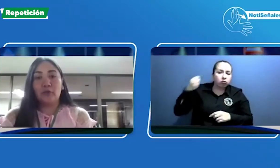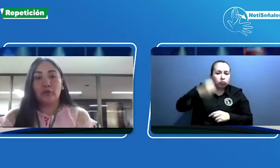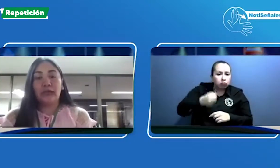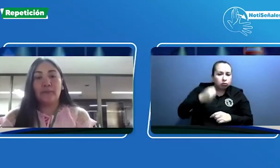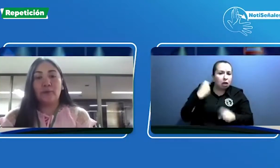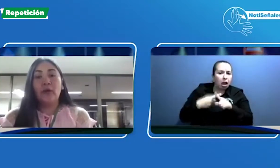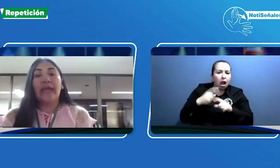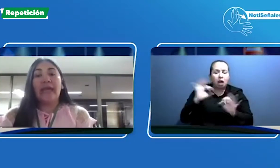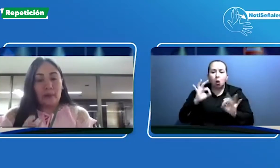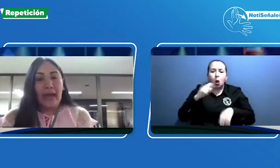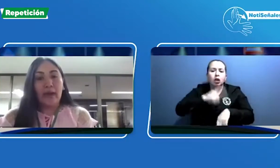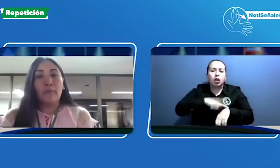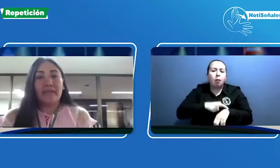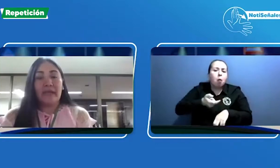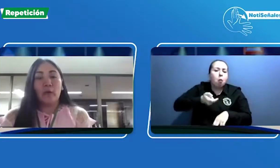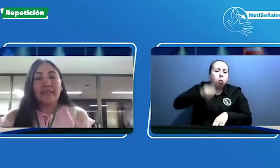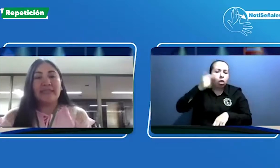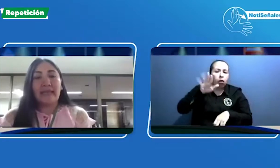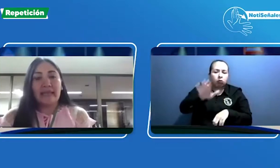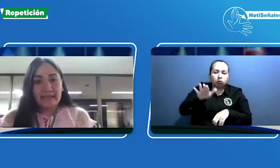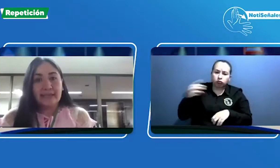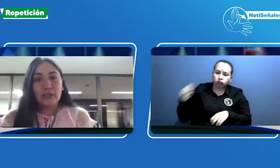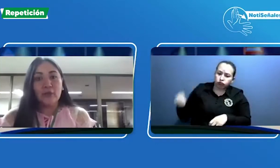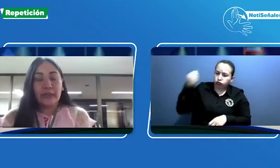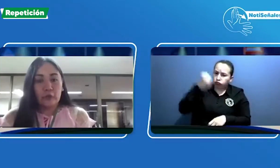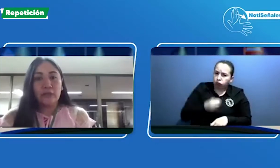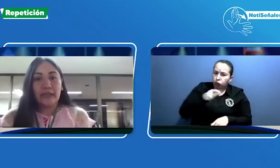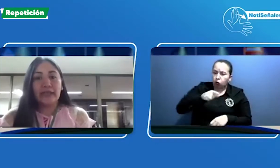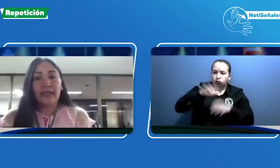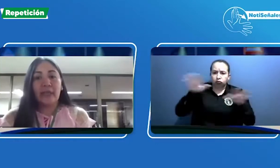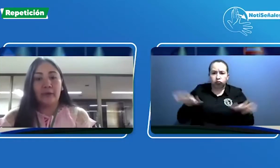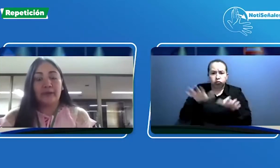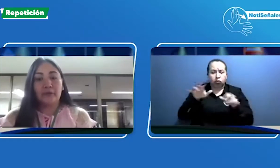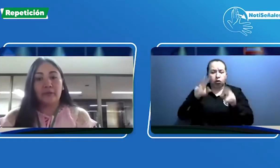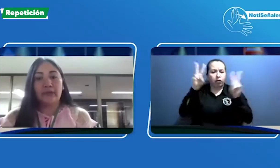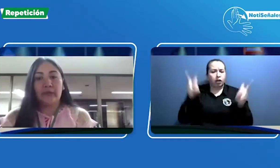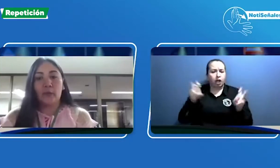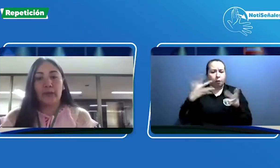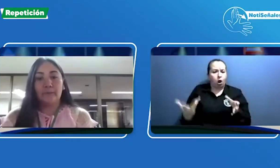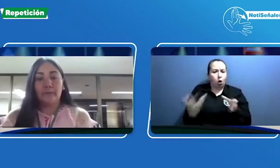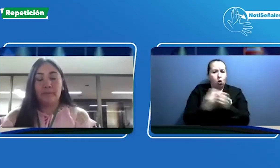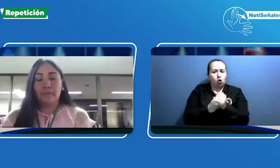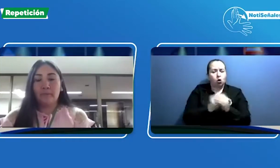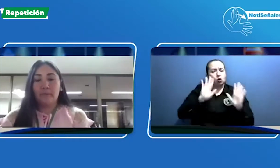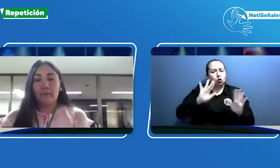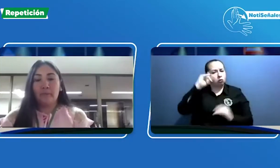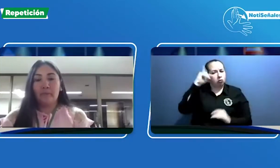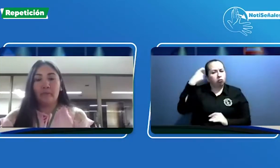sido por corto tiempo acompañado este ejercicio incluyente de la gobernación del Cauca.